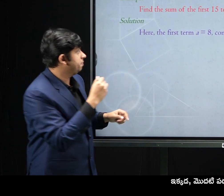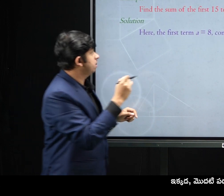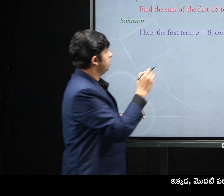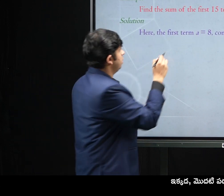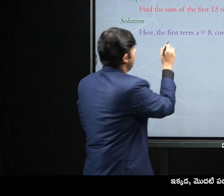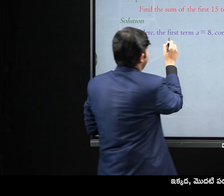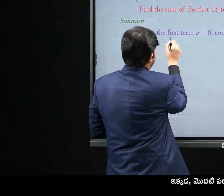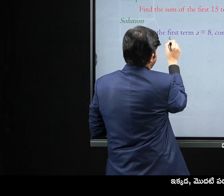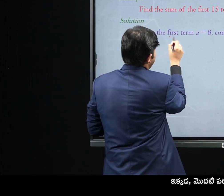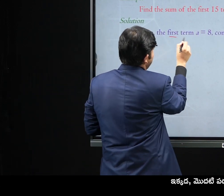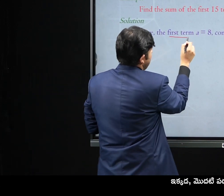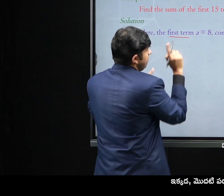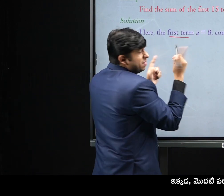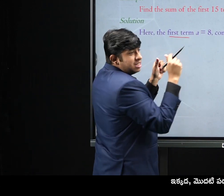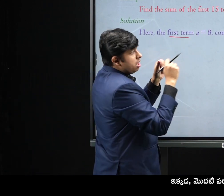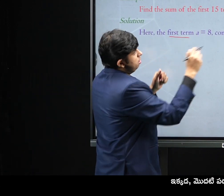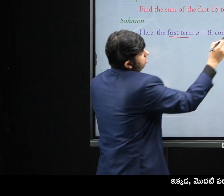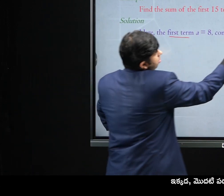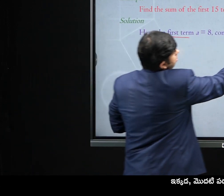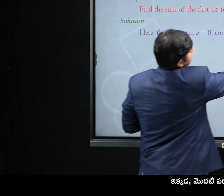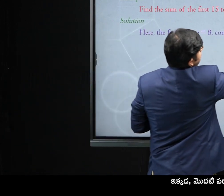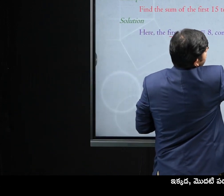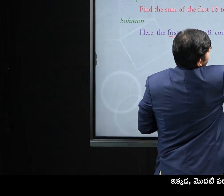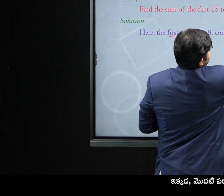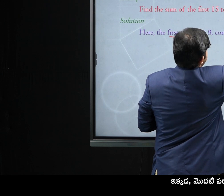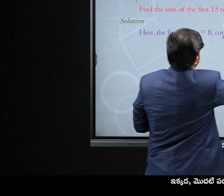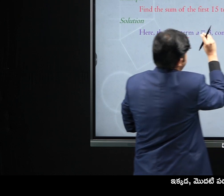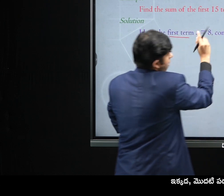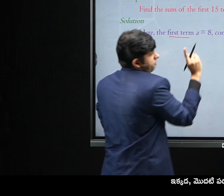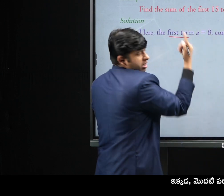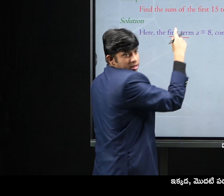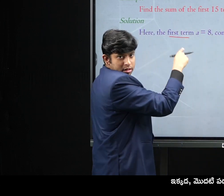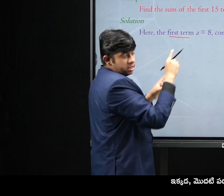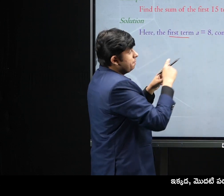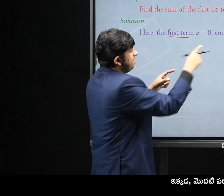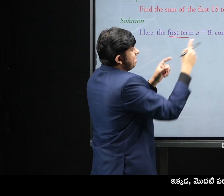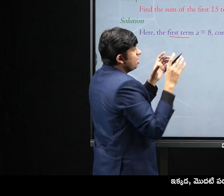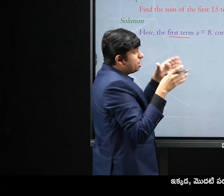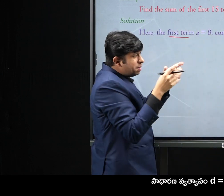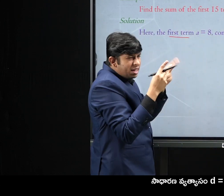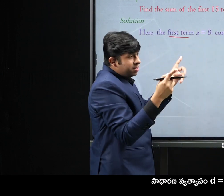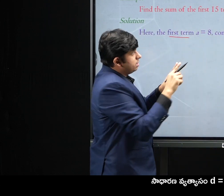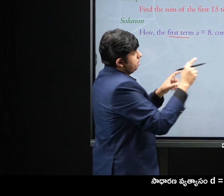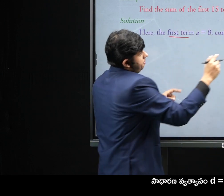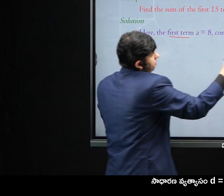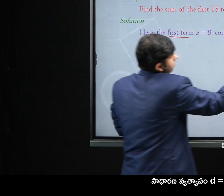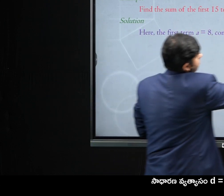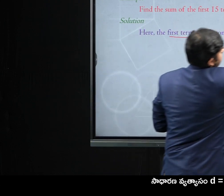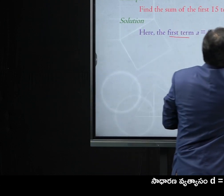A = 8, సాధారణ వ్యత్యాసం d